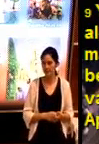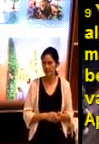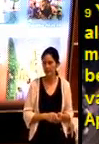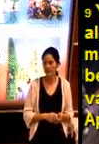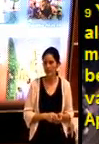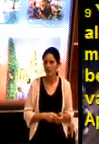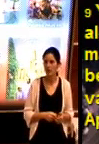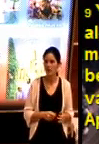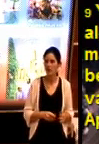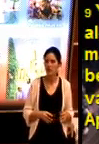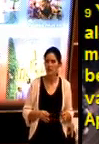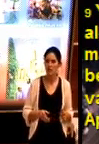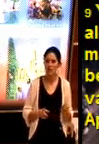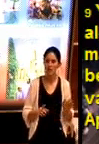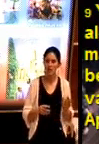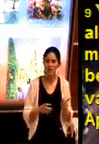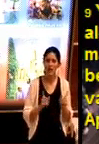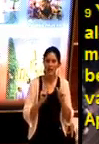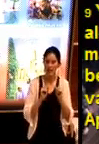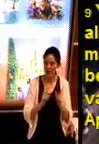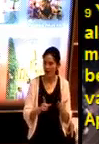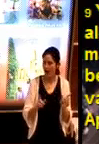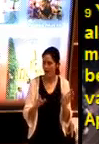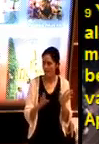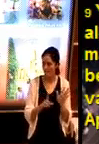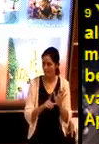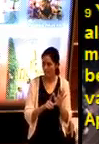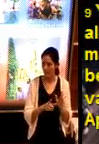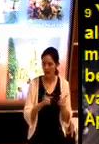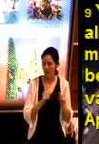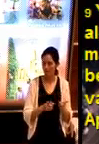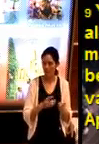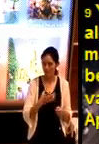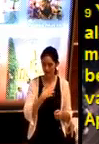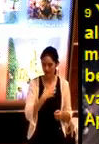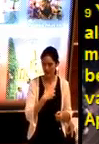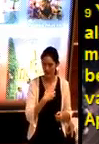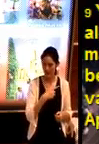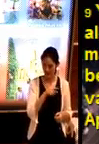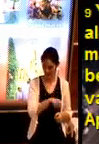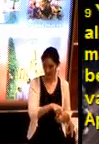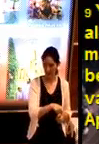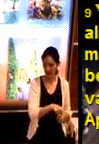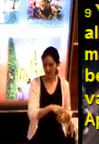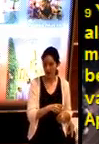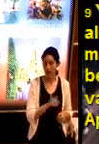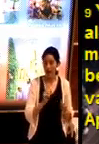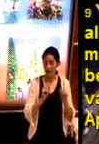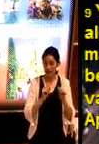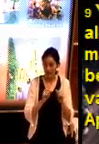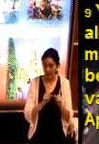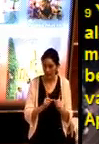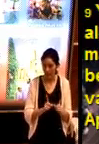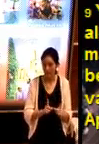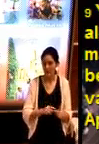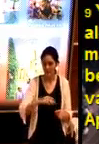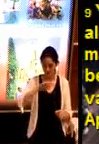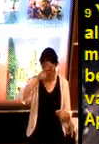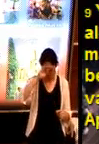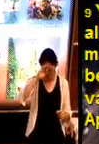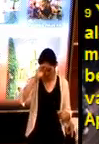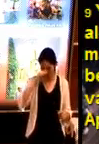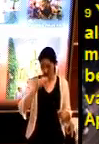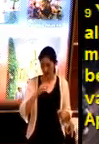las mismas doctrinas, simplemente. Él también beberá del vino de la ira de Dios, que ha sido